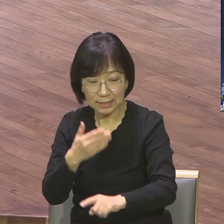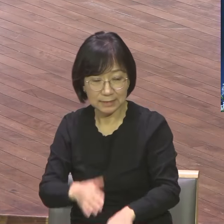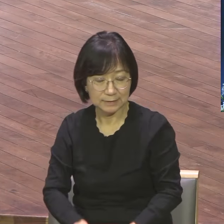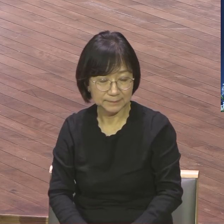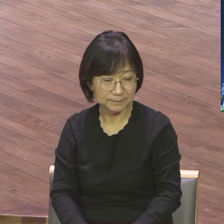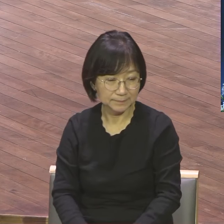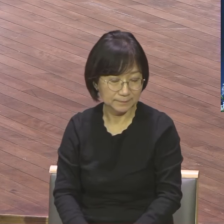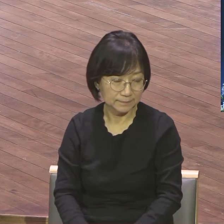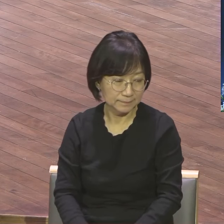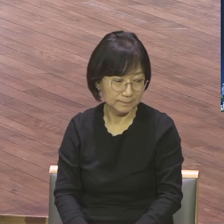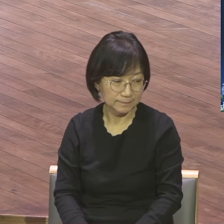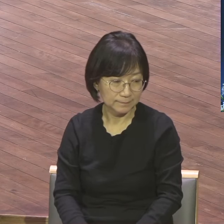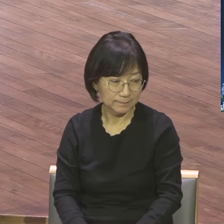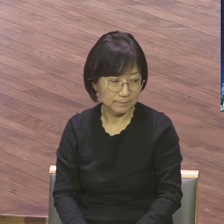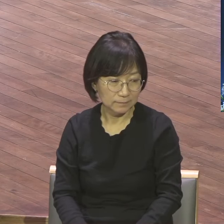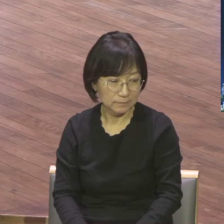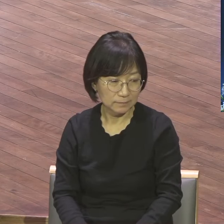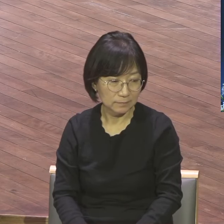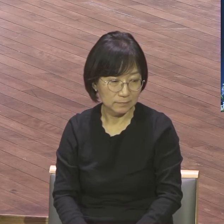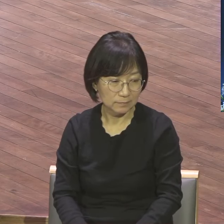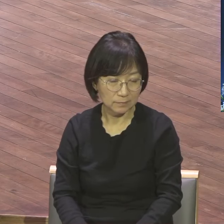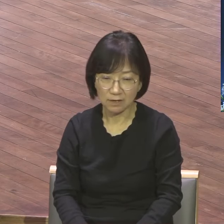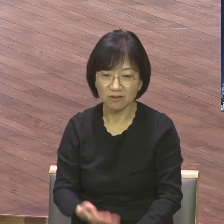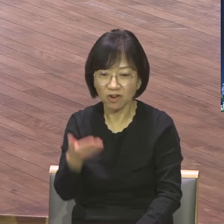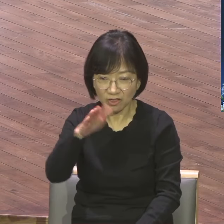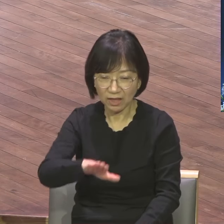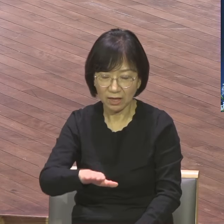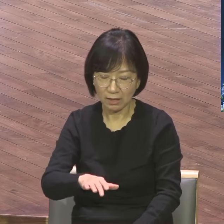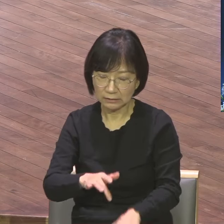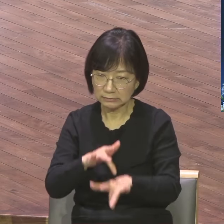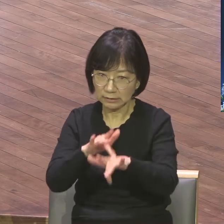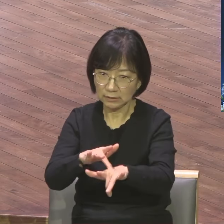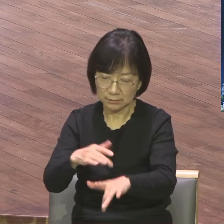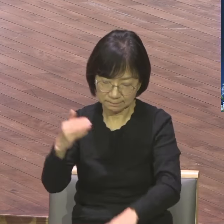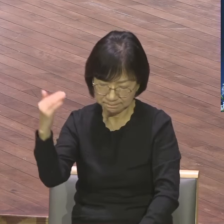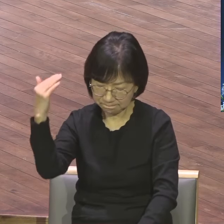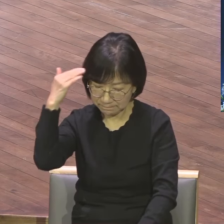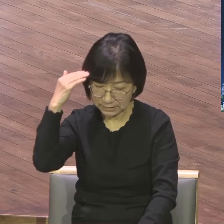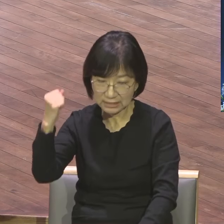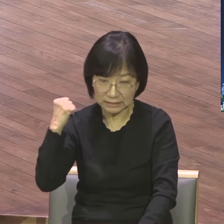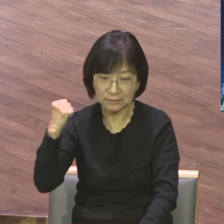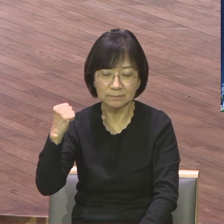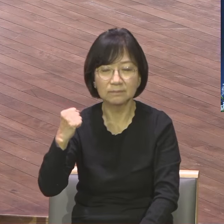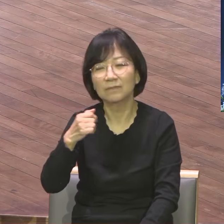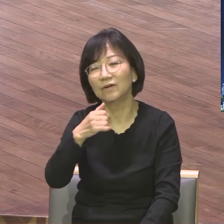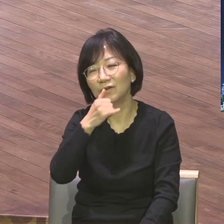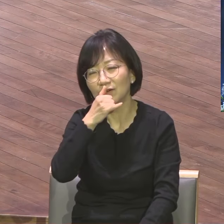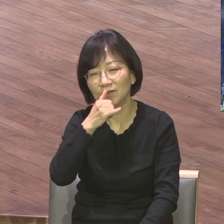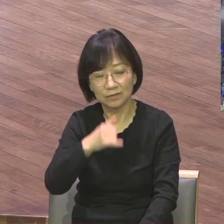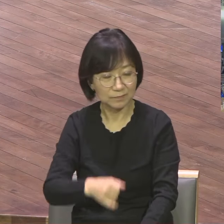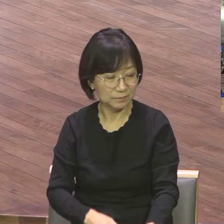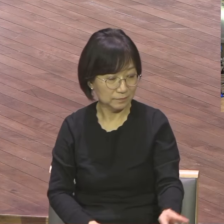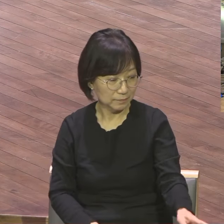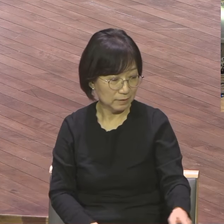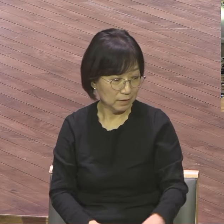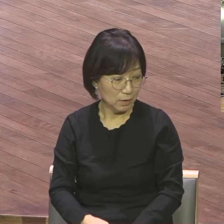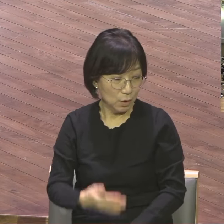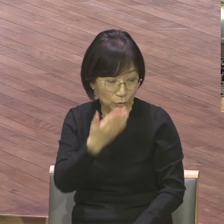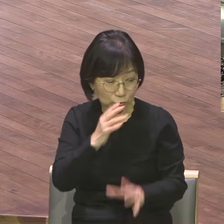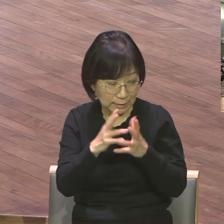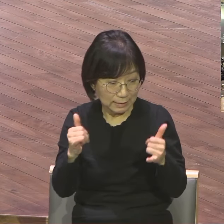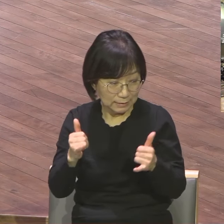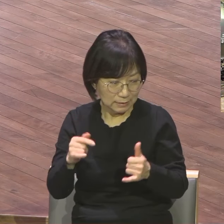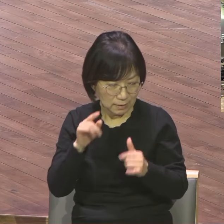사탄도 강력하게 저항하는 것을 볼 수 있습니다. 사도행전 12장 3절 5절입니다. 유대인들이 이를 기뻐하는 것을